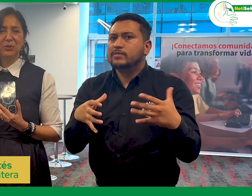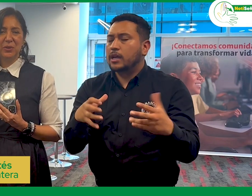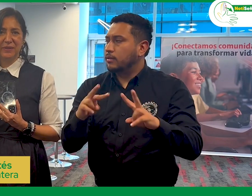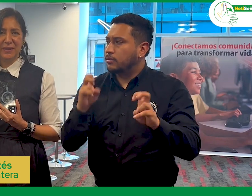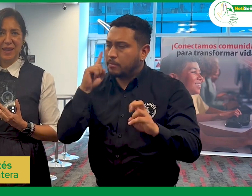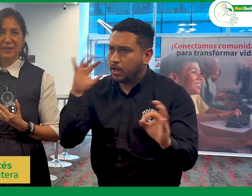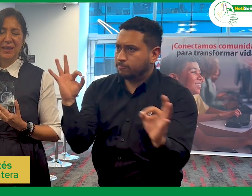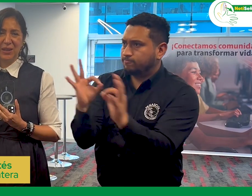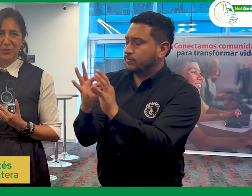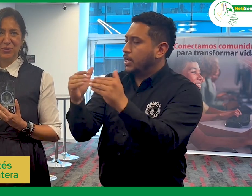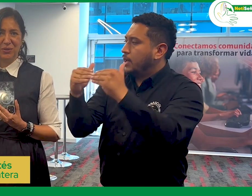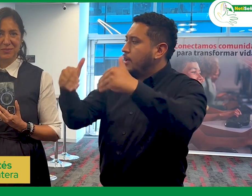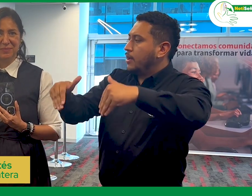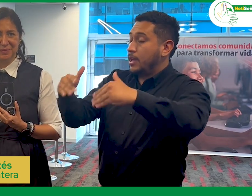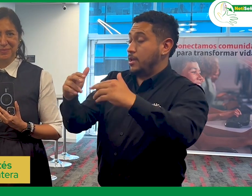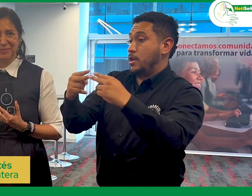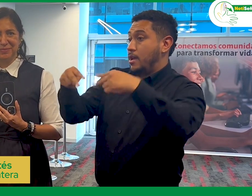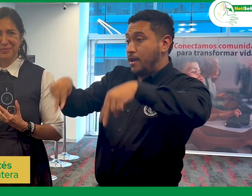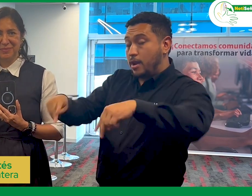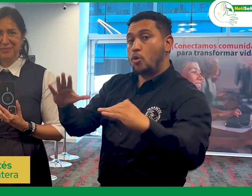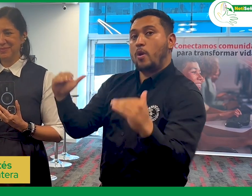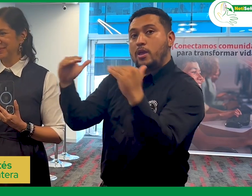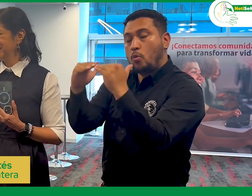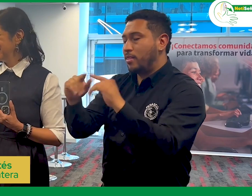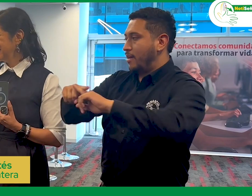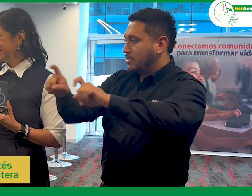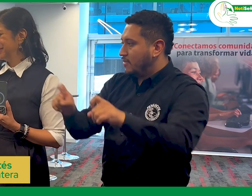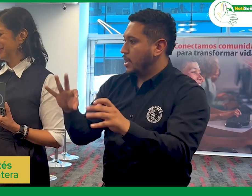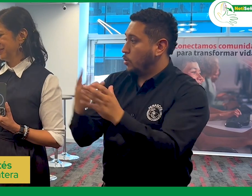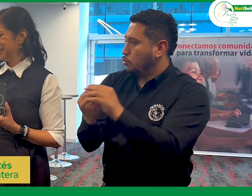género, diversidades e inclusión.